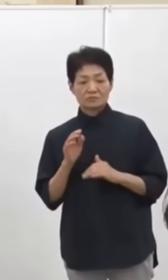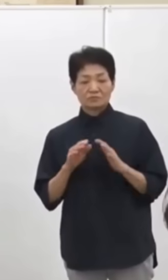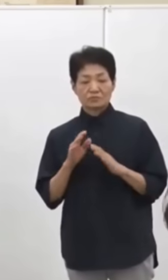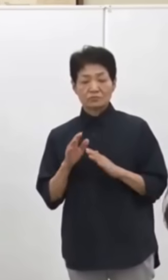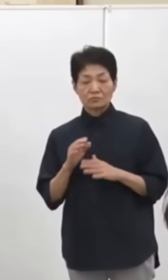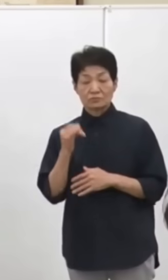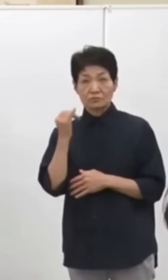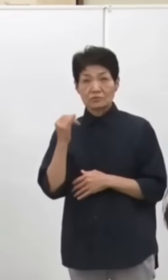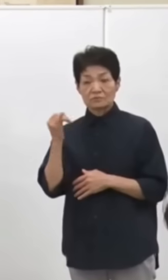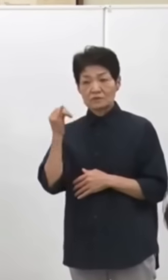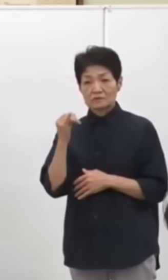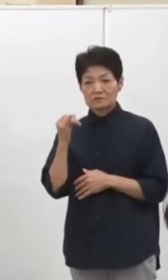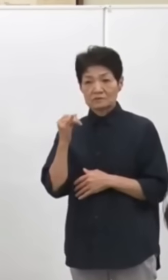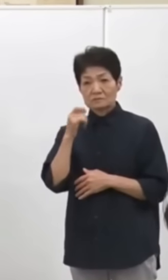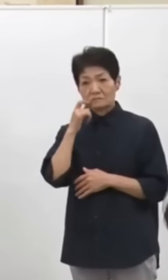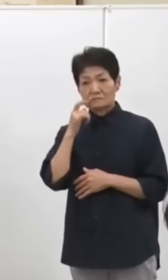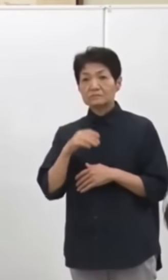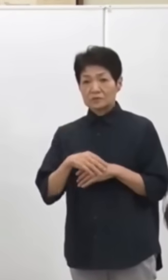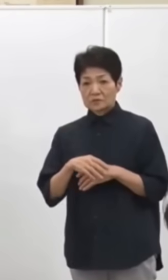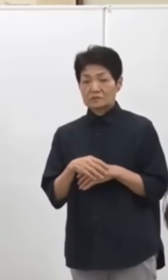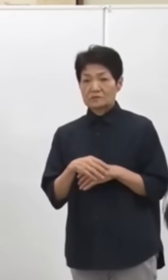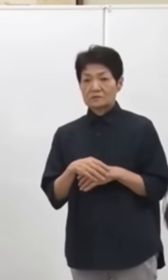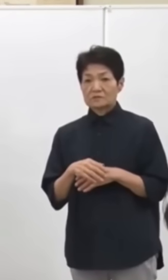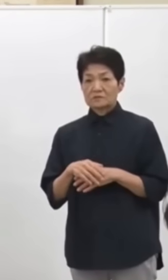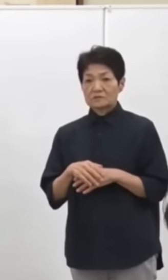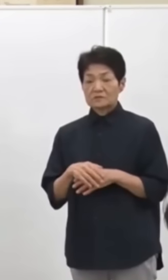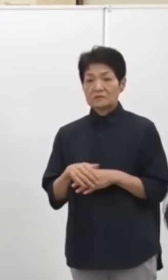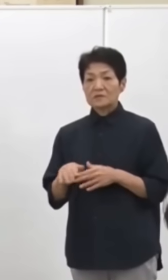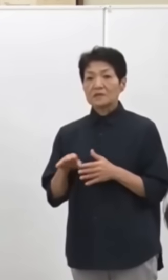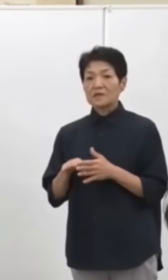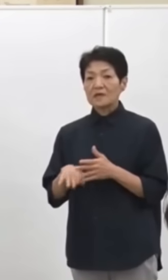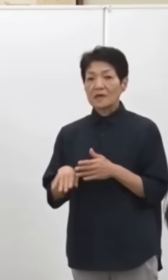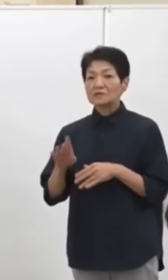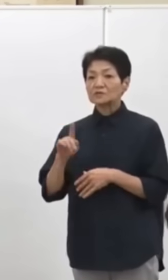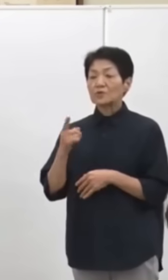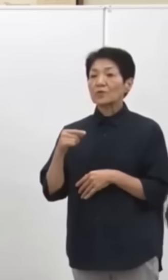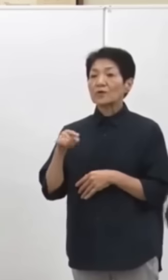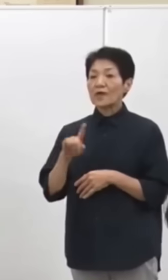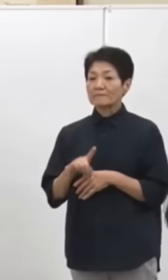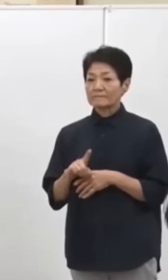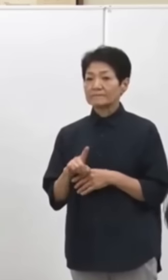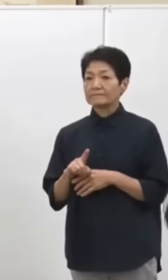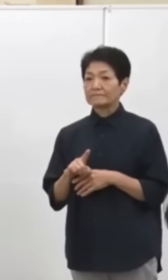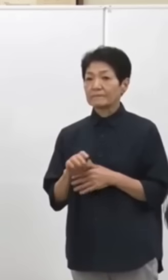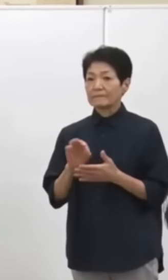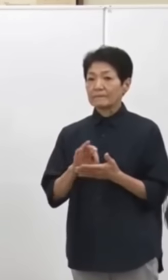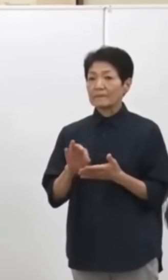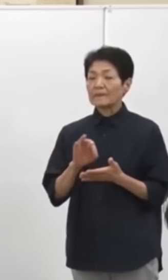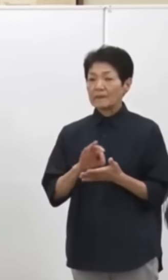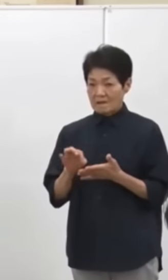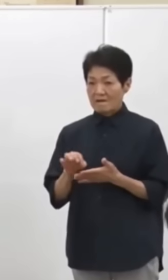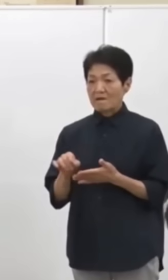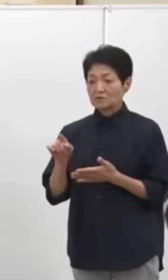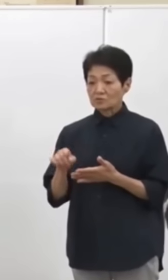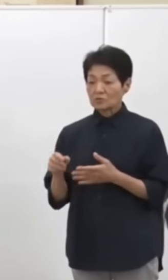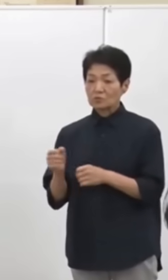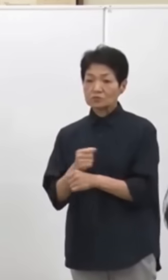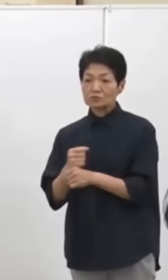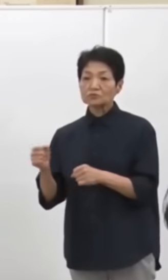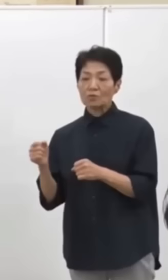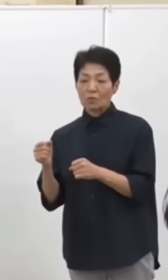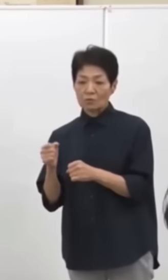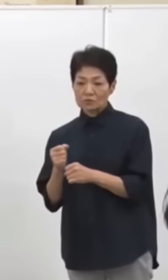もイメージつかないんですけど、解除権が行使されたら事業者はその事業の該当者とはならない